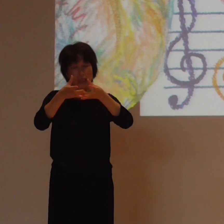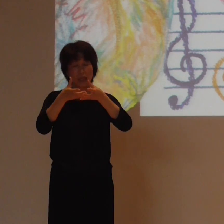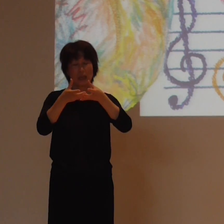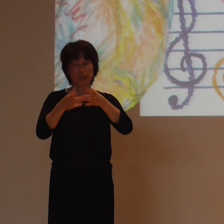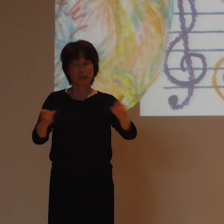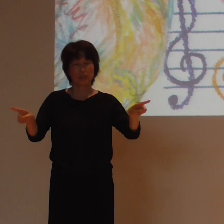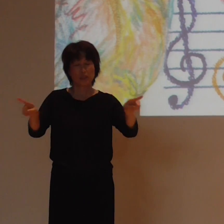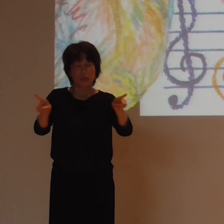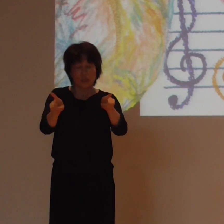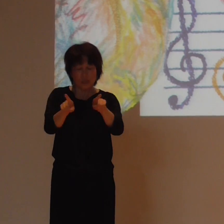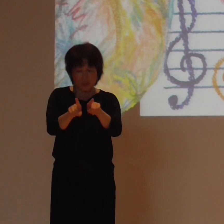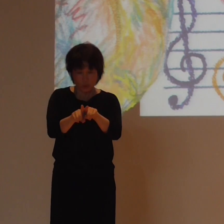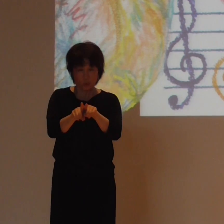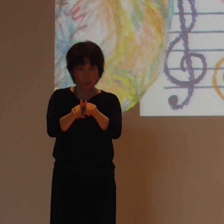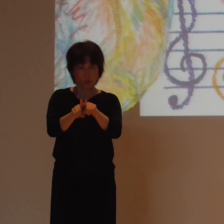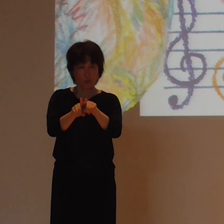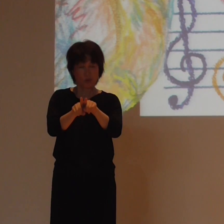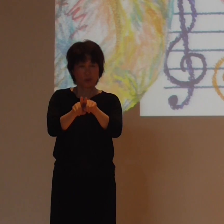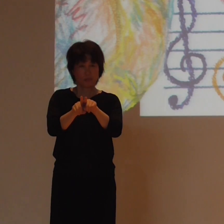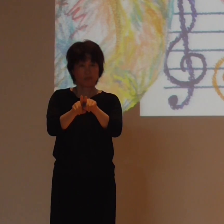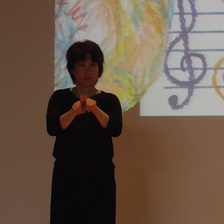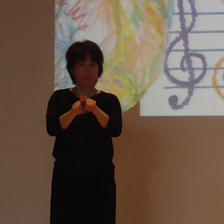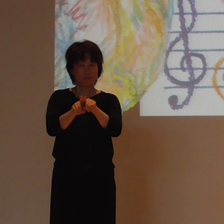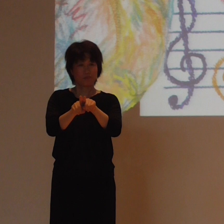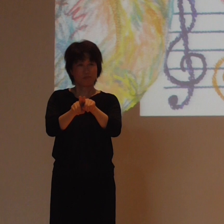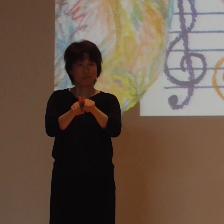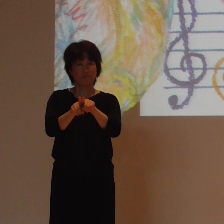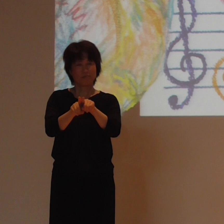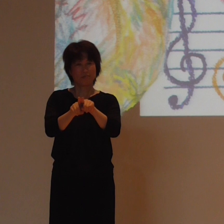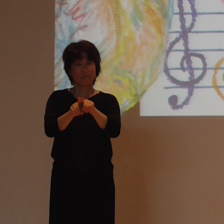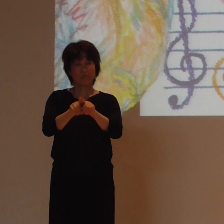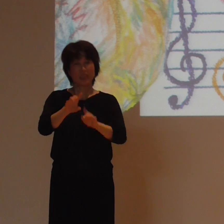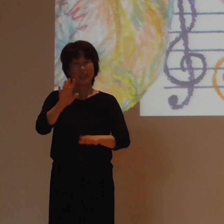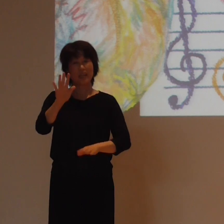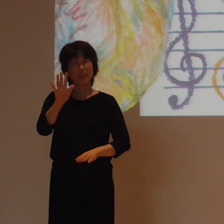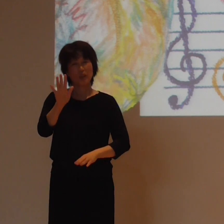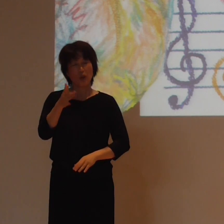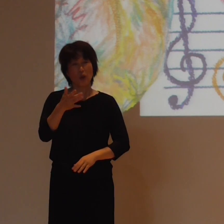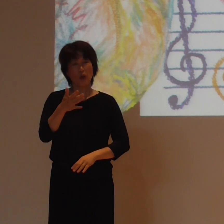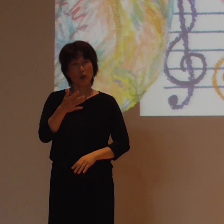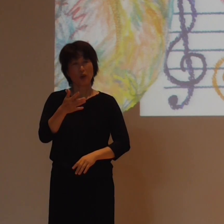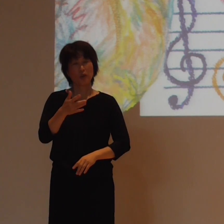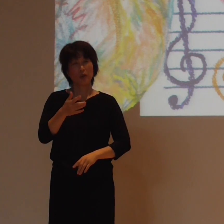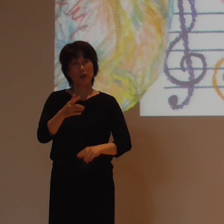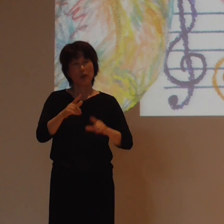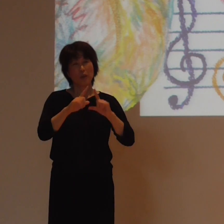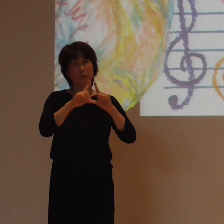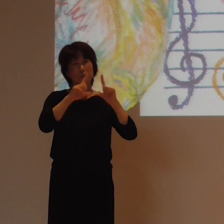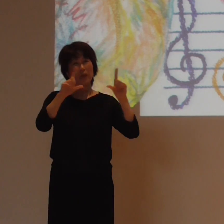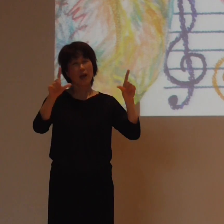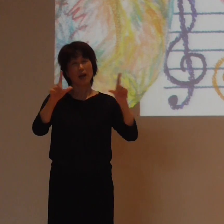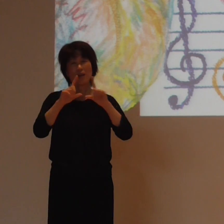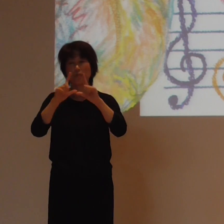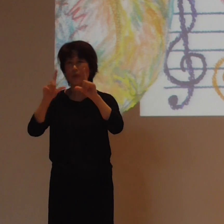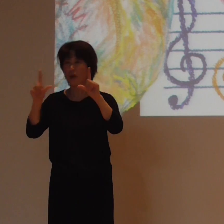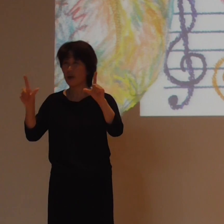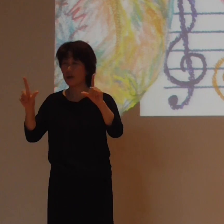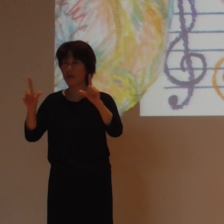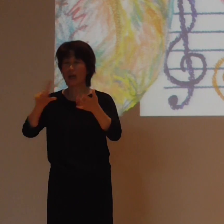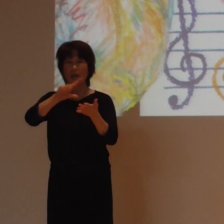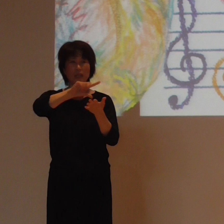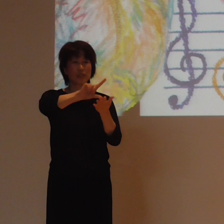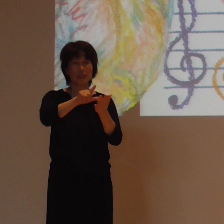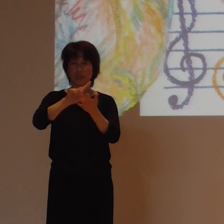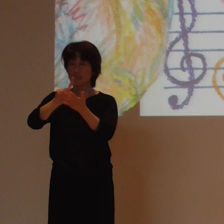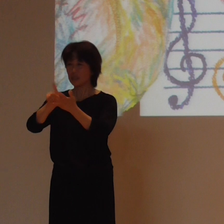共通なんです。でもどう奏でるかはその地域の責任なんです。さし